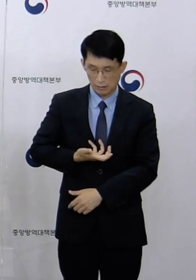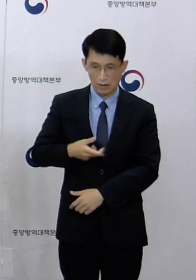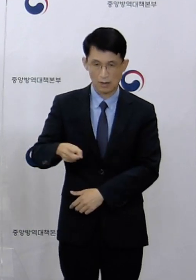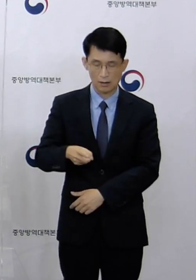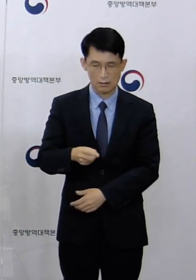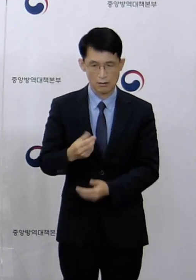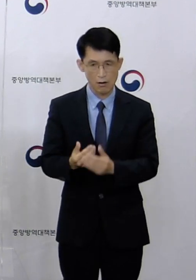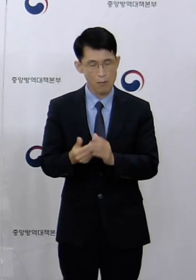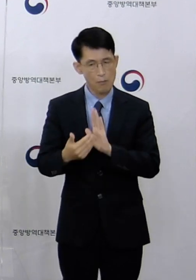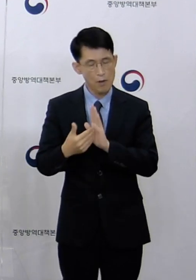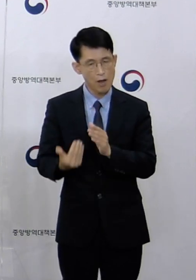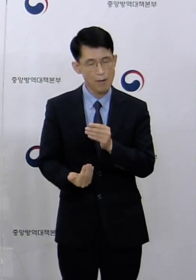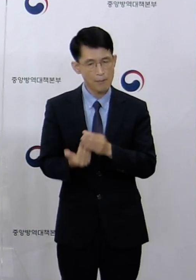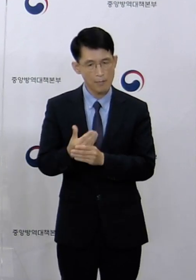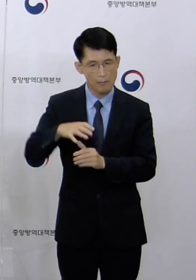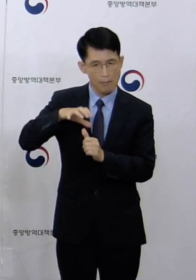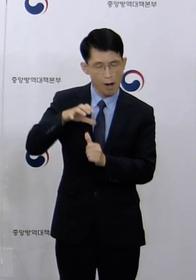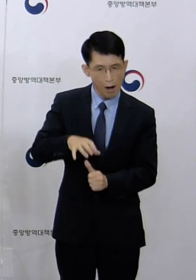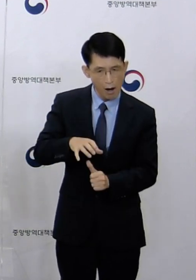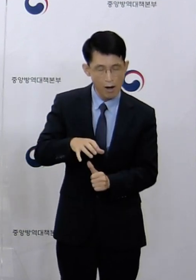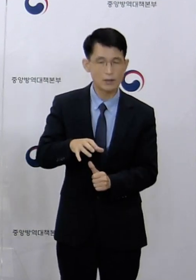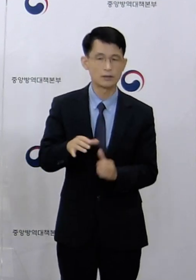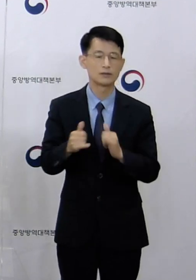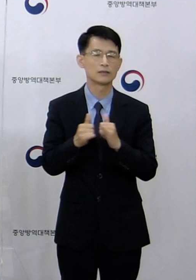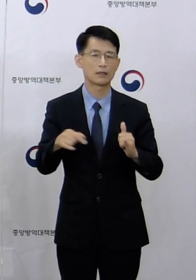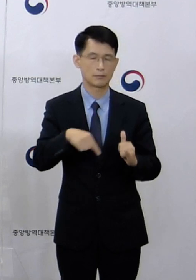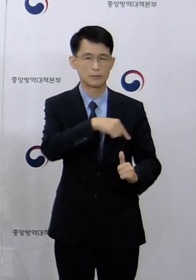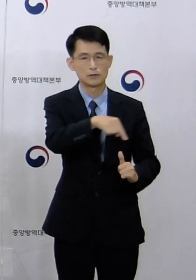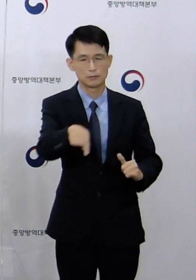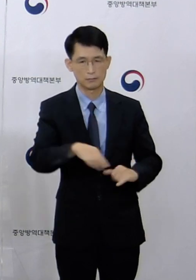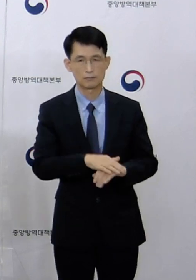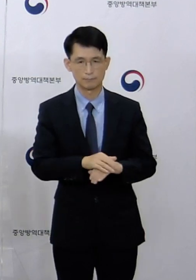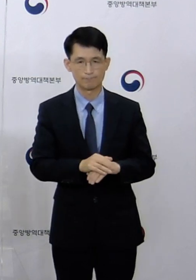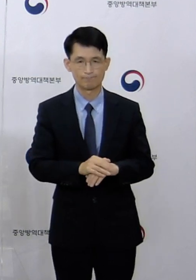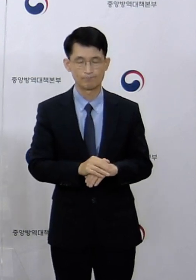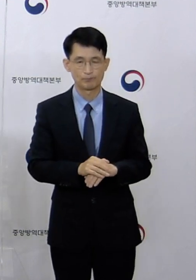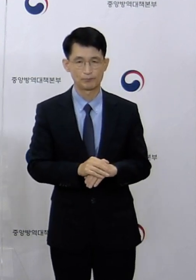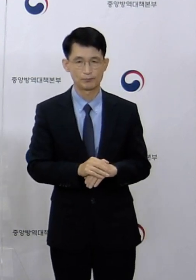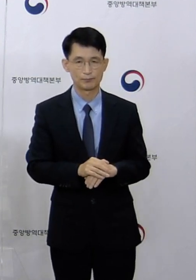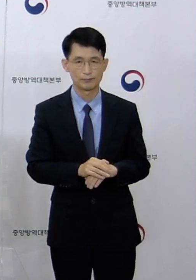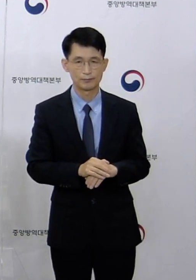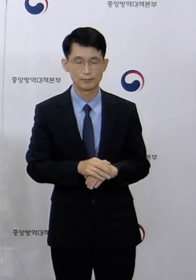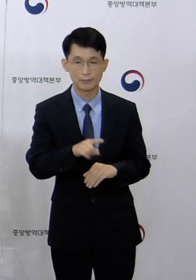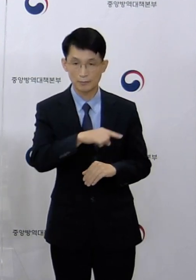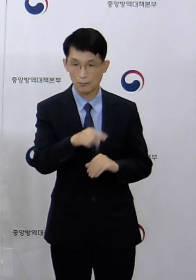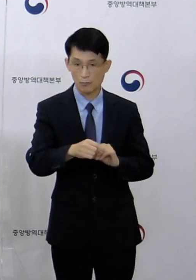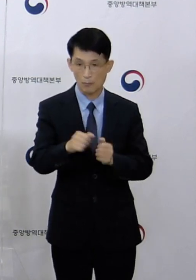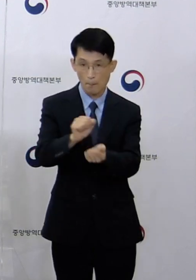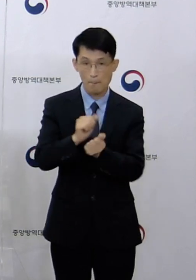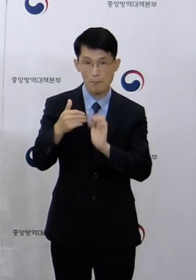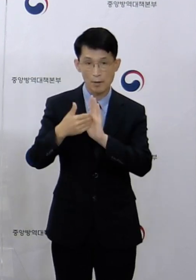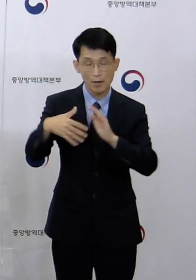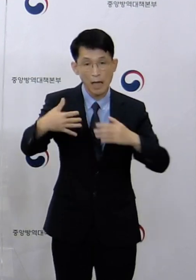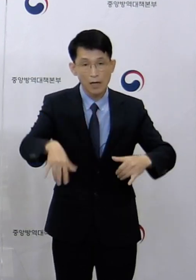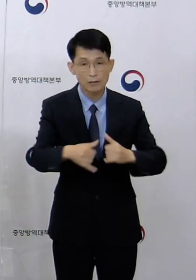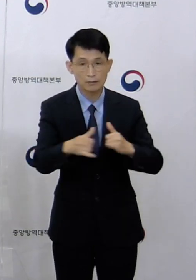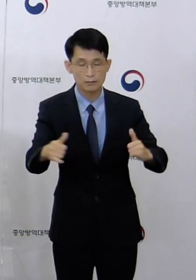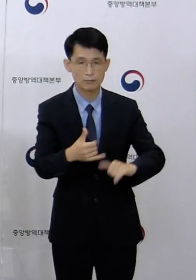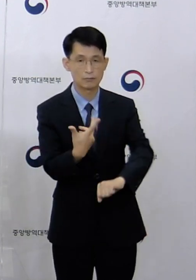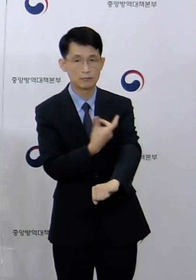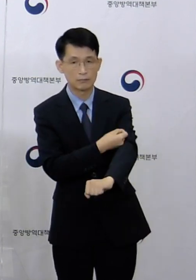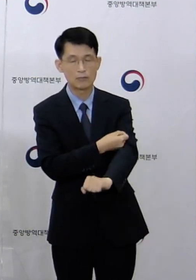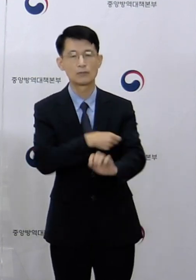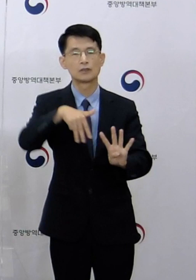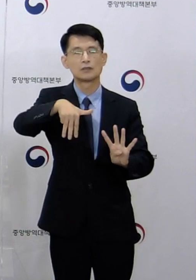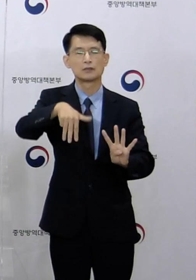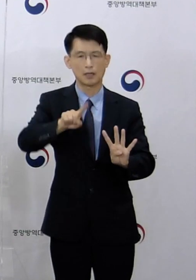보다 자세한 내용은 보도 자료를 참고해 주시기 바랍니다. 면역 저하자에 대한 예방접종, 특히 4차 접종을